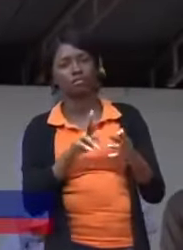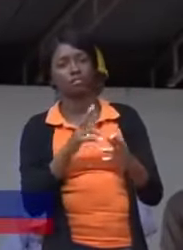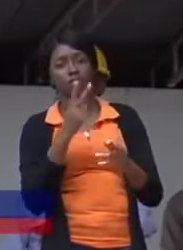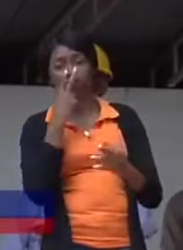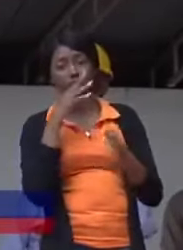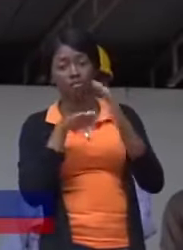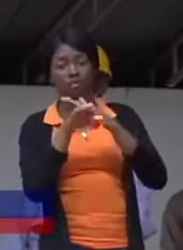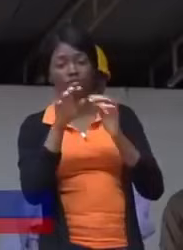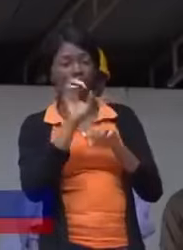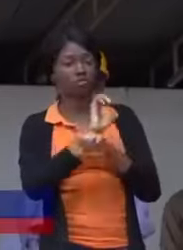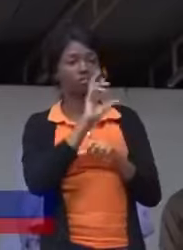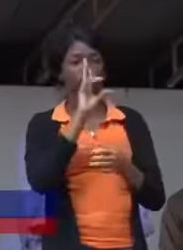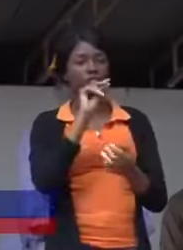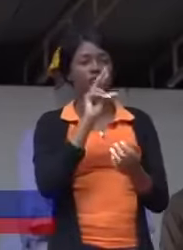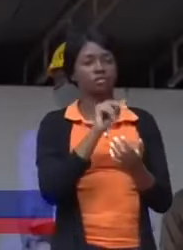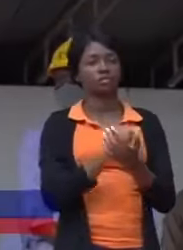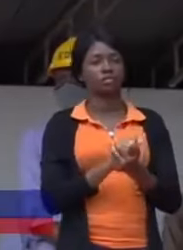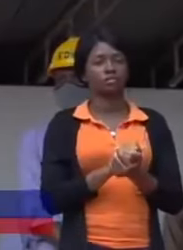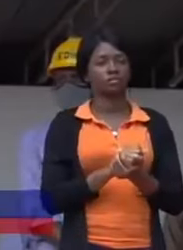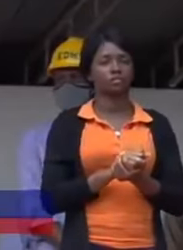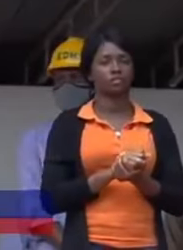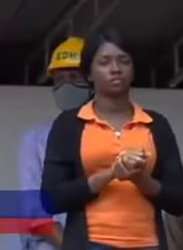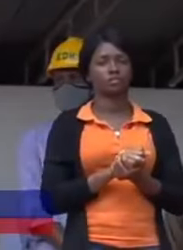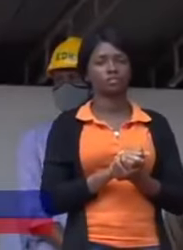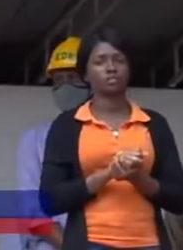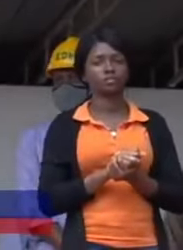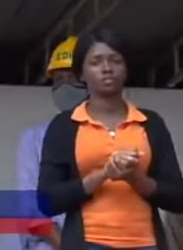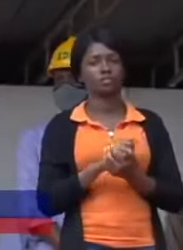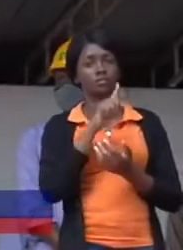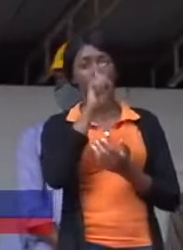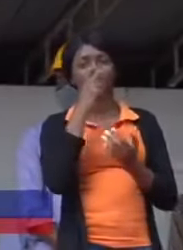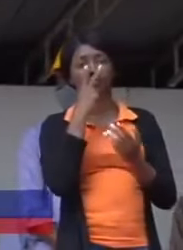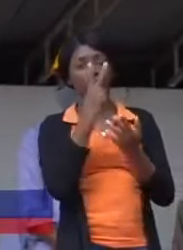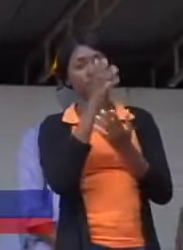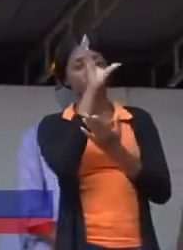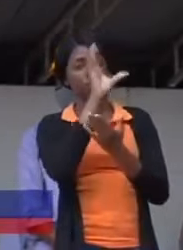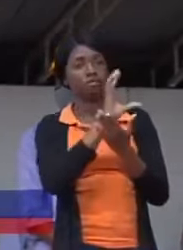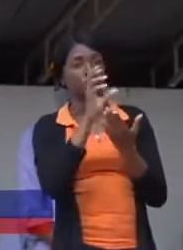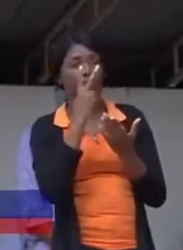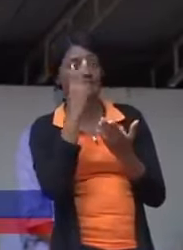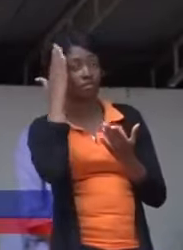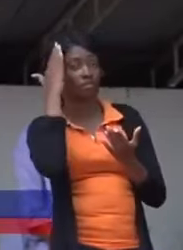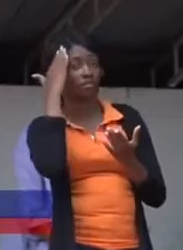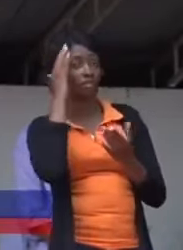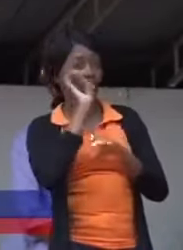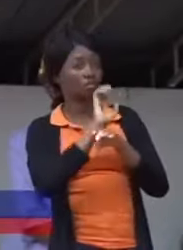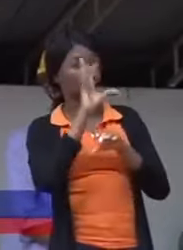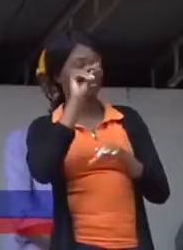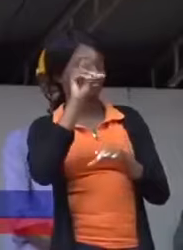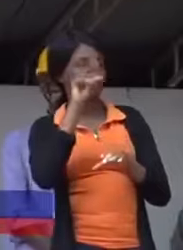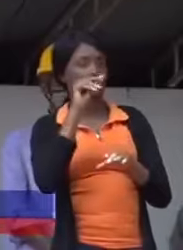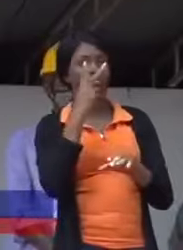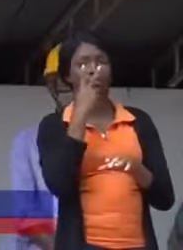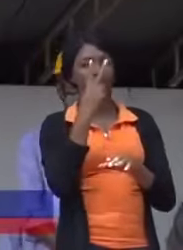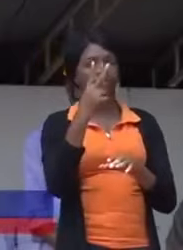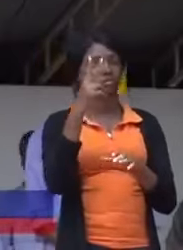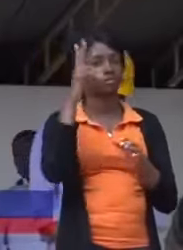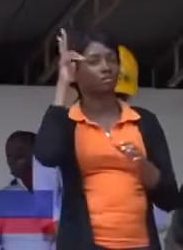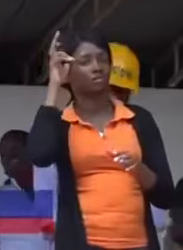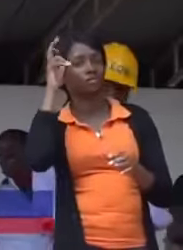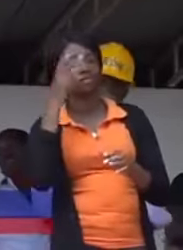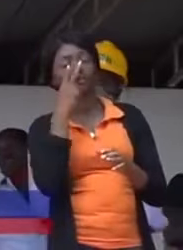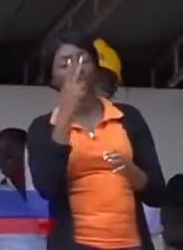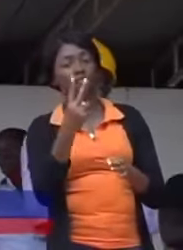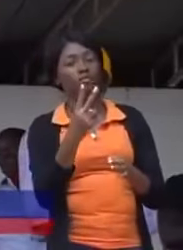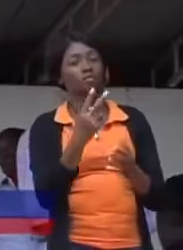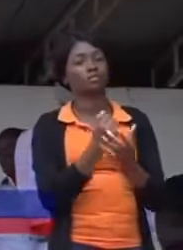qu'on est l'église, là où on croit qu'on est l'église, c'est quoi baron samedi ouais? Ça veut dire c'est cimetière tout